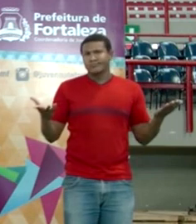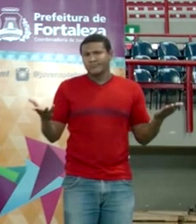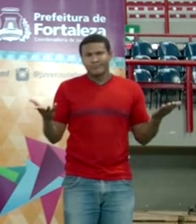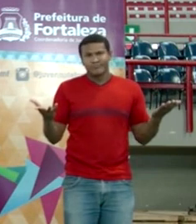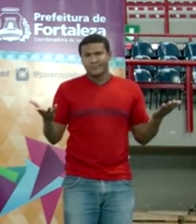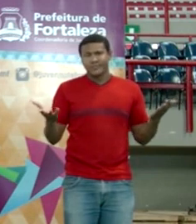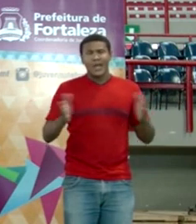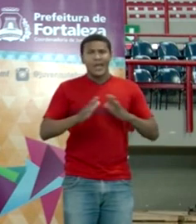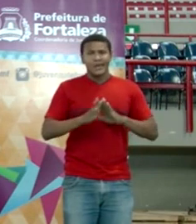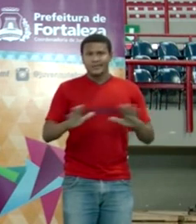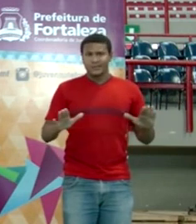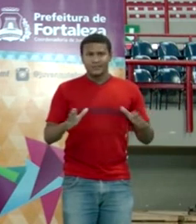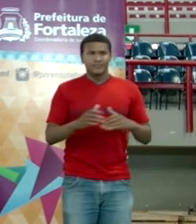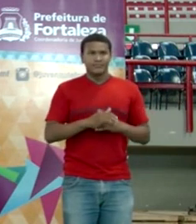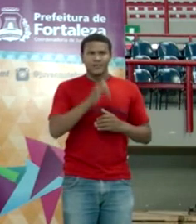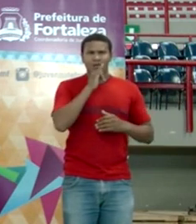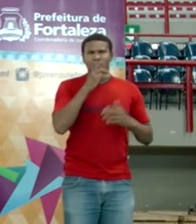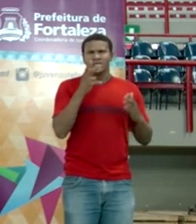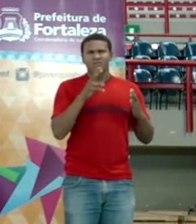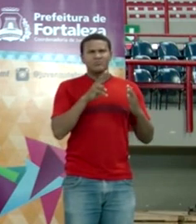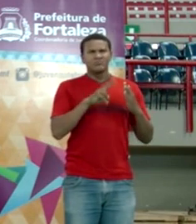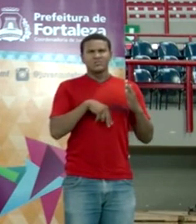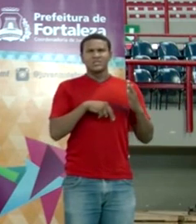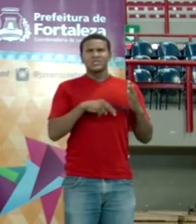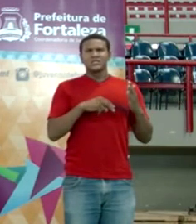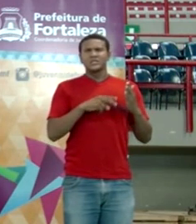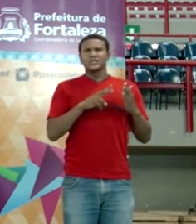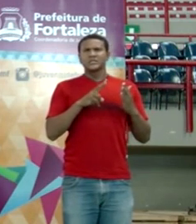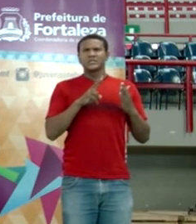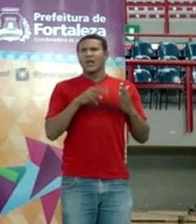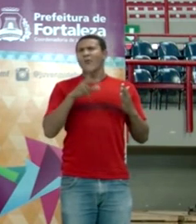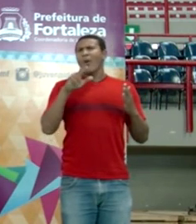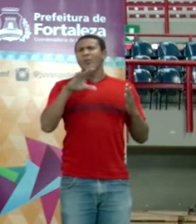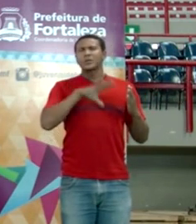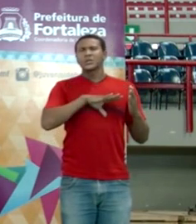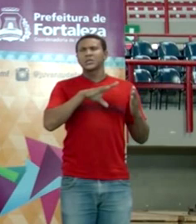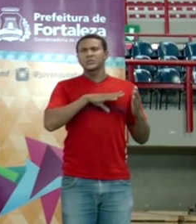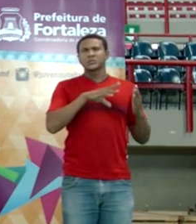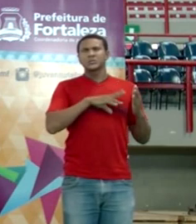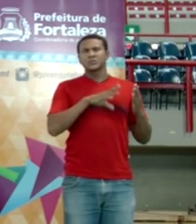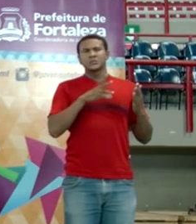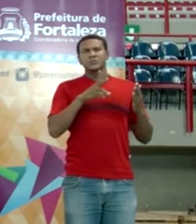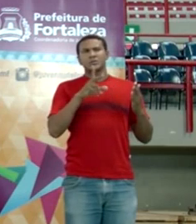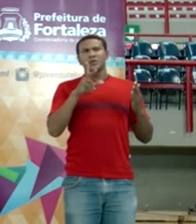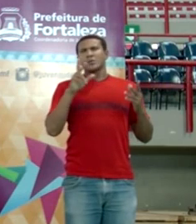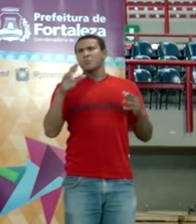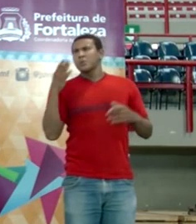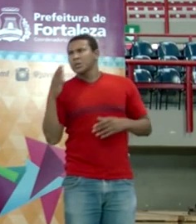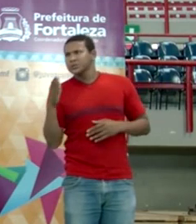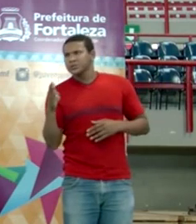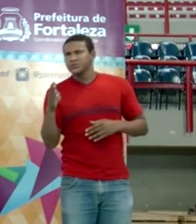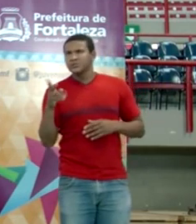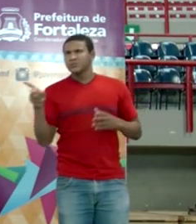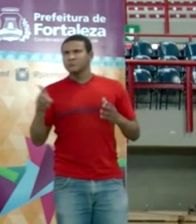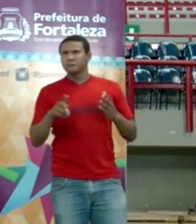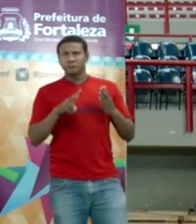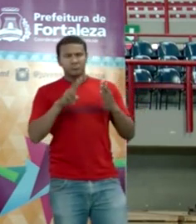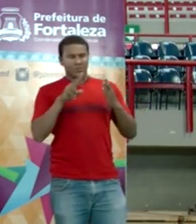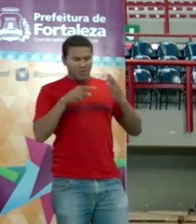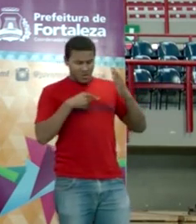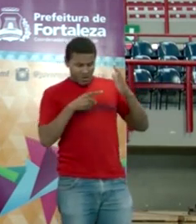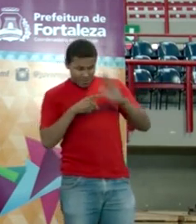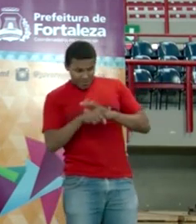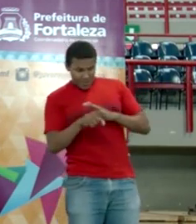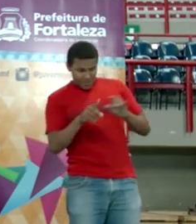adianta. Ai, não, eu vou fazer como português, vou fazer como biologia, eu vou ler a pergunta e depois vou